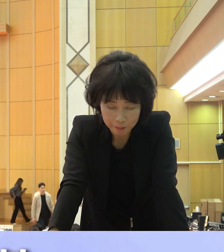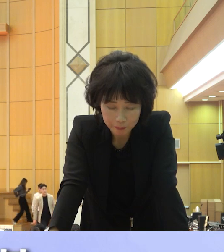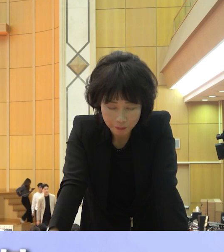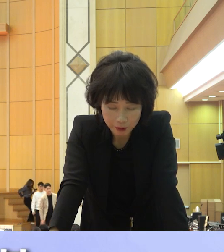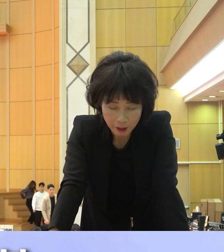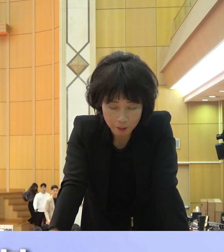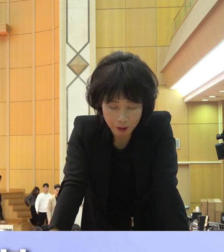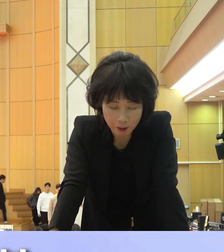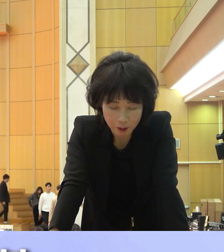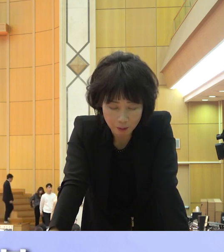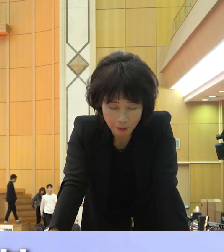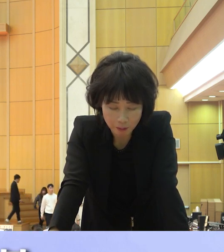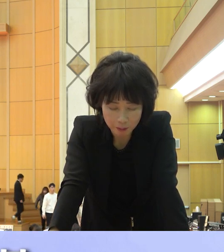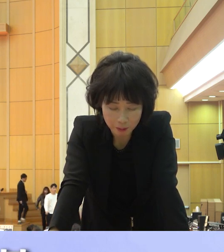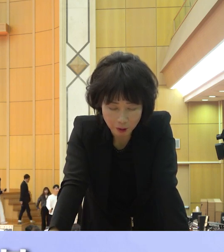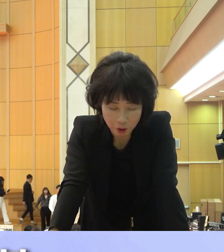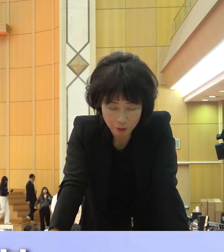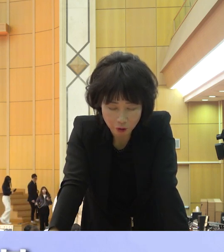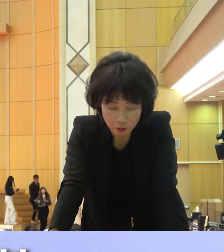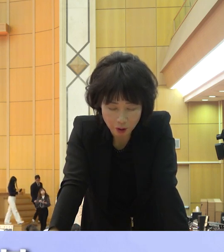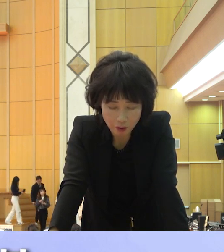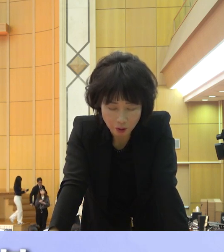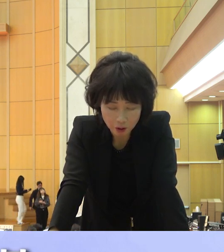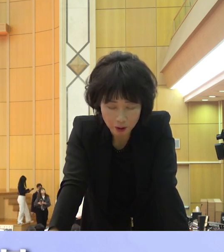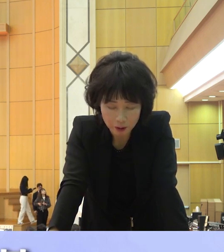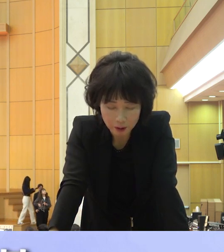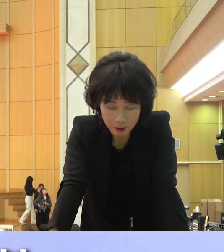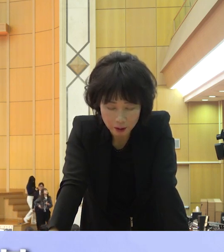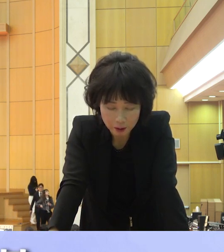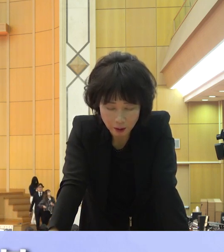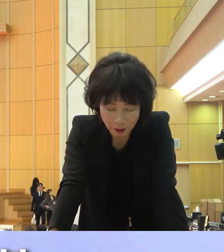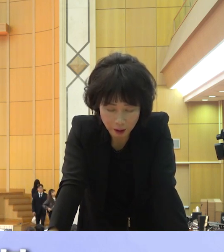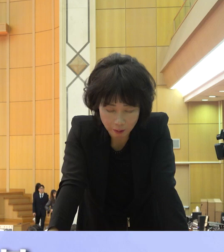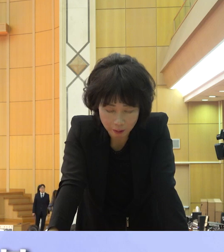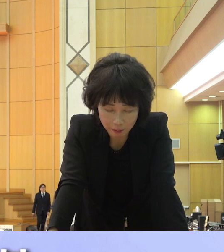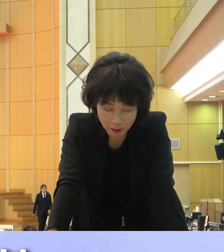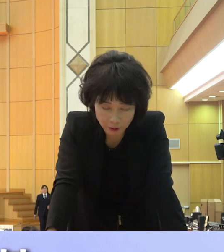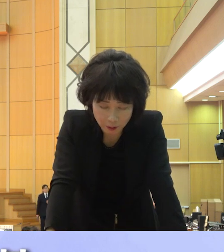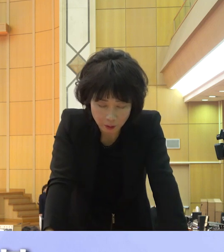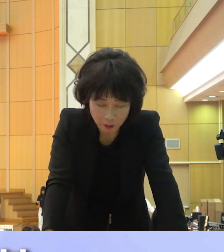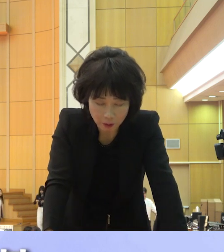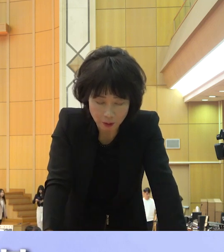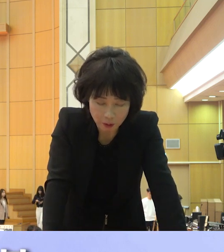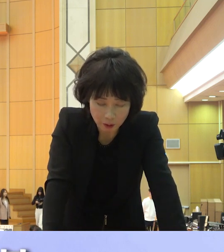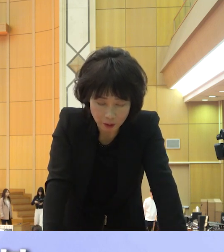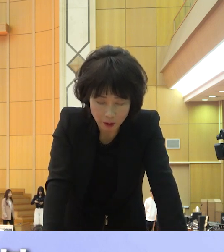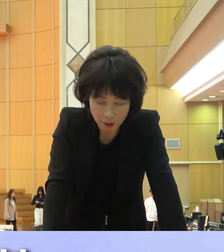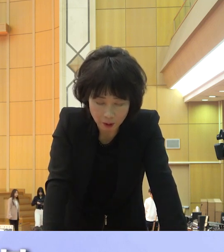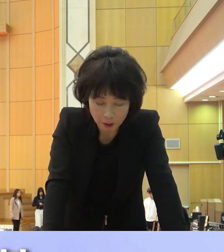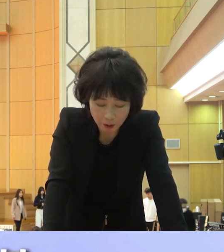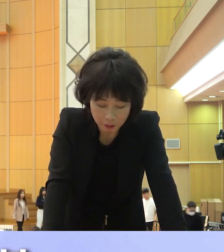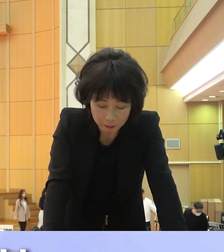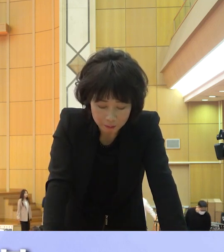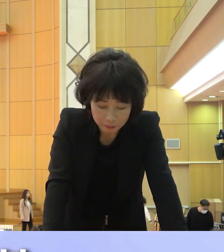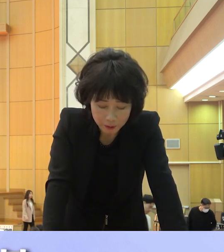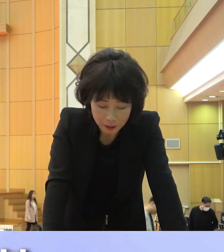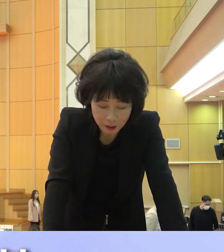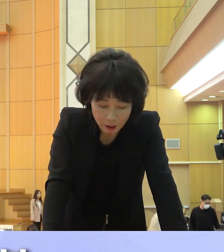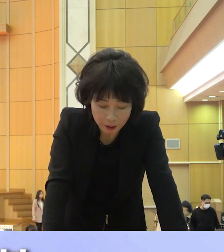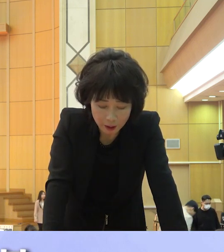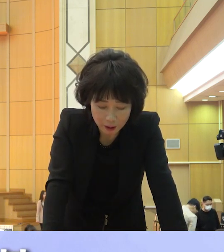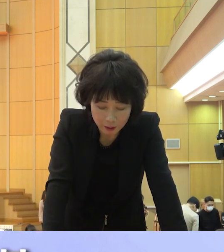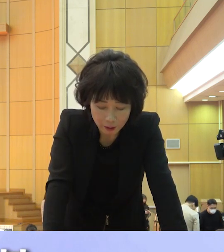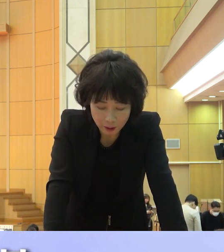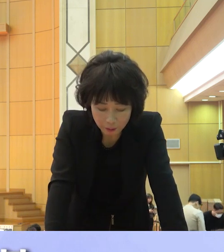신령으로 예배드리게 하심을 감사합니다. 이 예배를 연락해 주시옵시고 축복해 주옵소서. 그리고 주님 앞에 예물